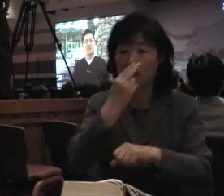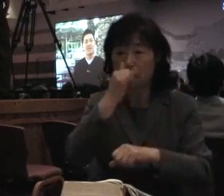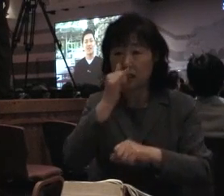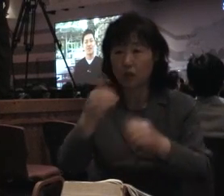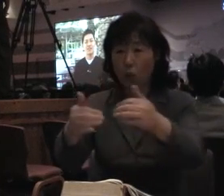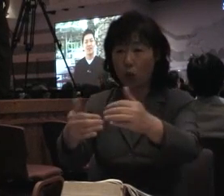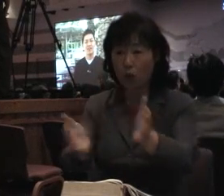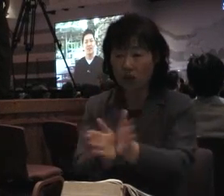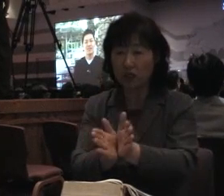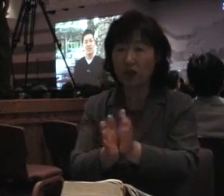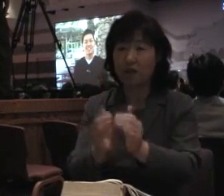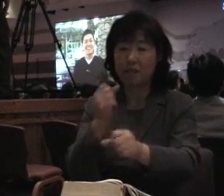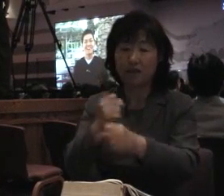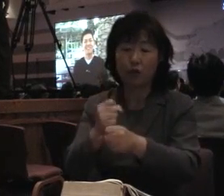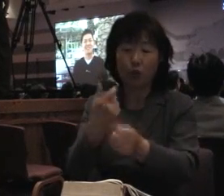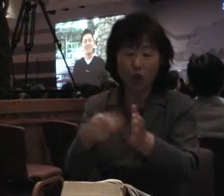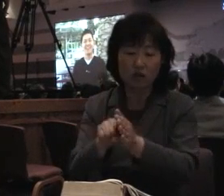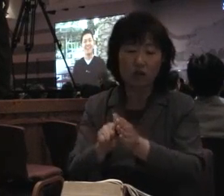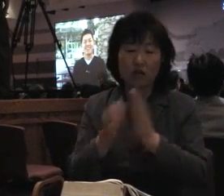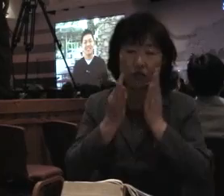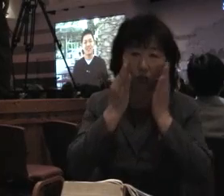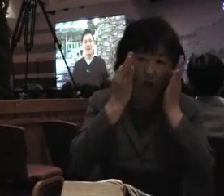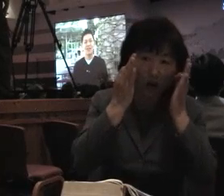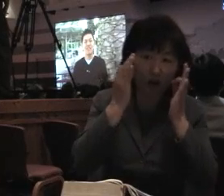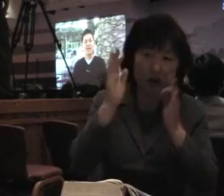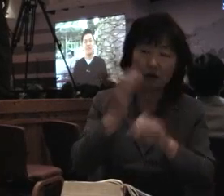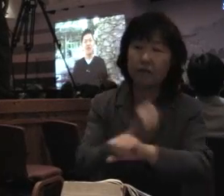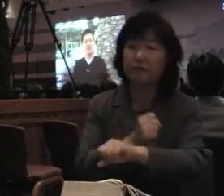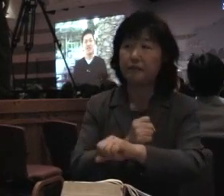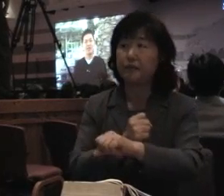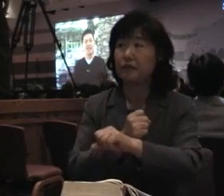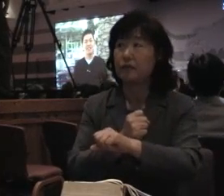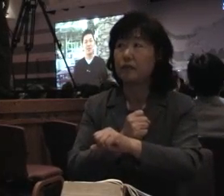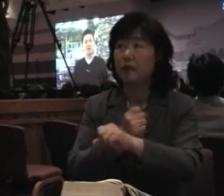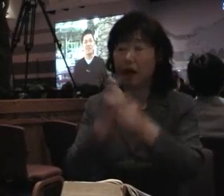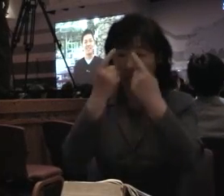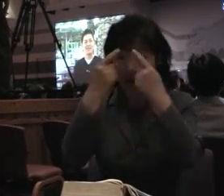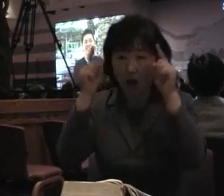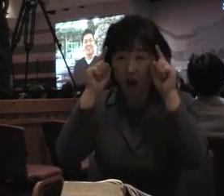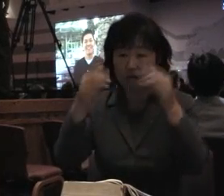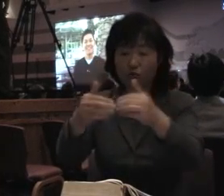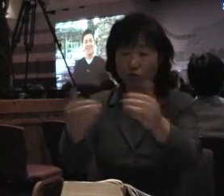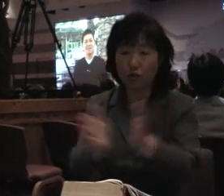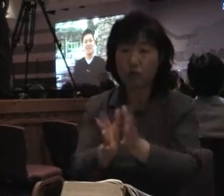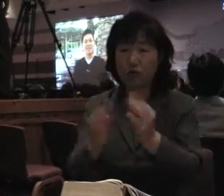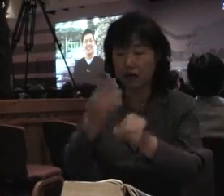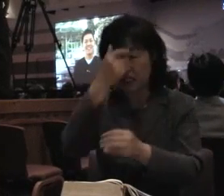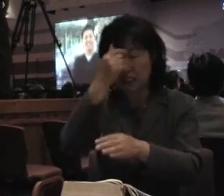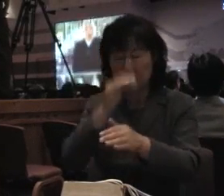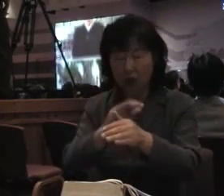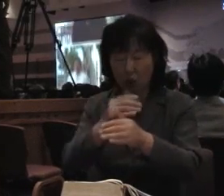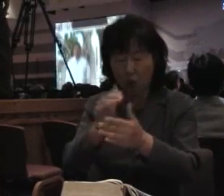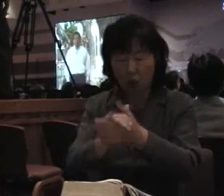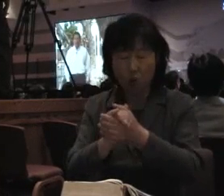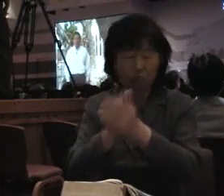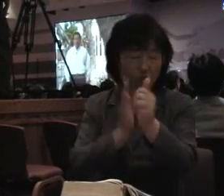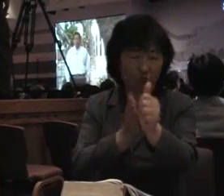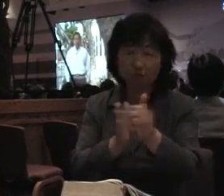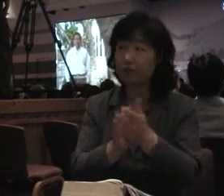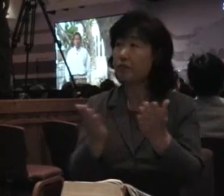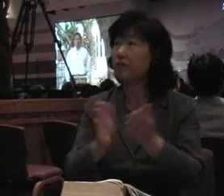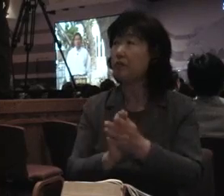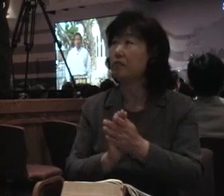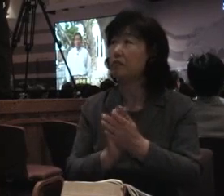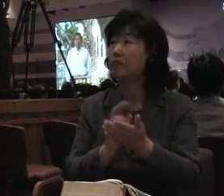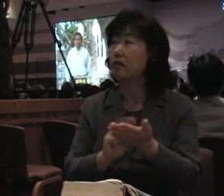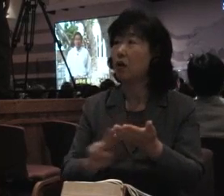있는 공동체를 만들기 위해서 최선을 다하겠습니다. 저와 저희 대학부를 위해서 많은 기도 부탁드립니다. 감사합니다. 안녕하세요.